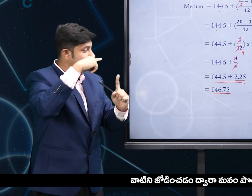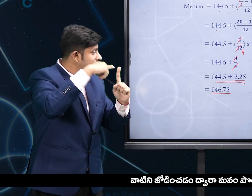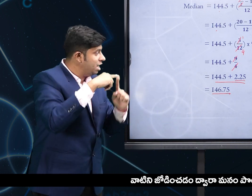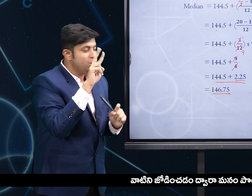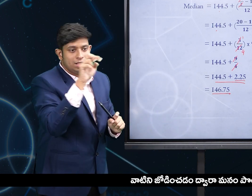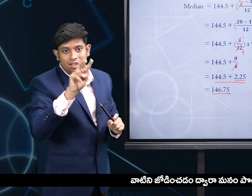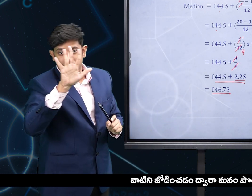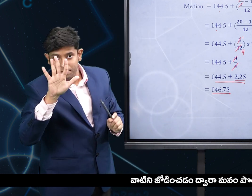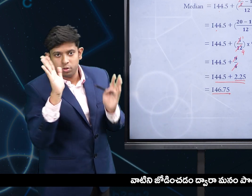146.75.